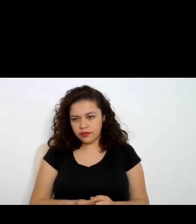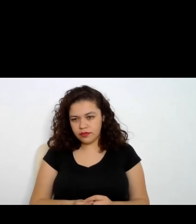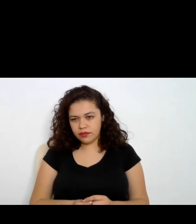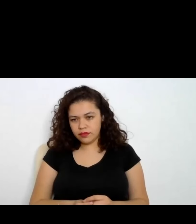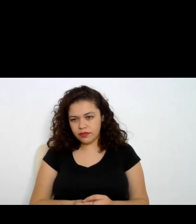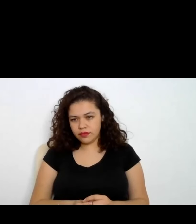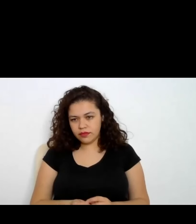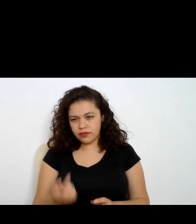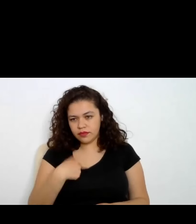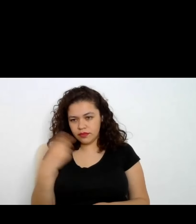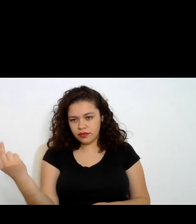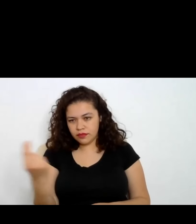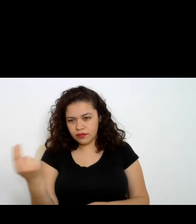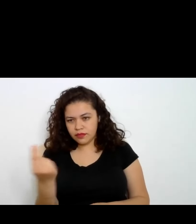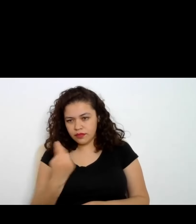necesitamos